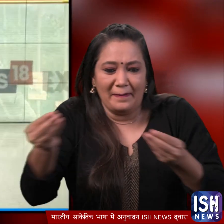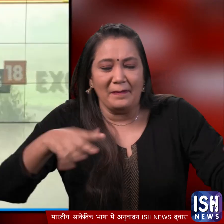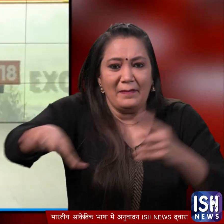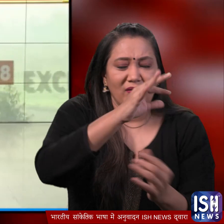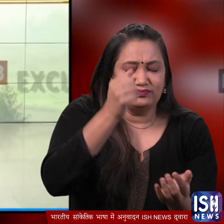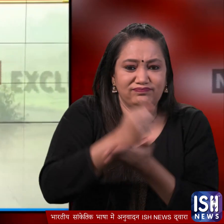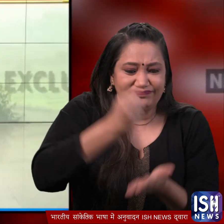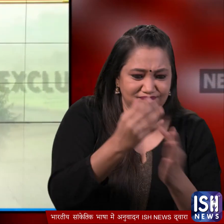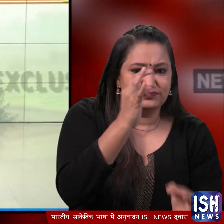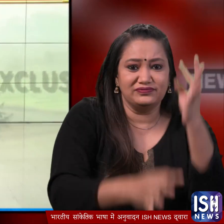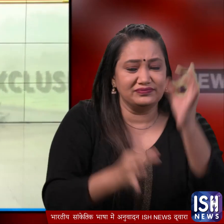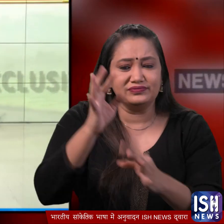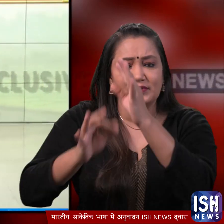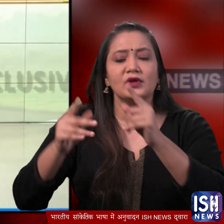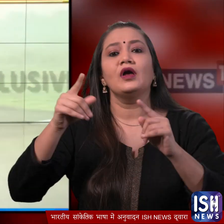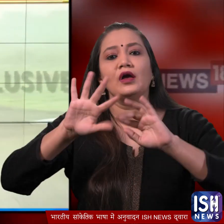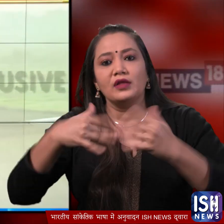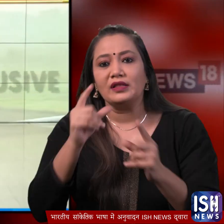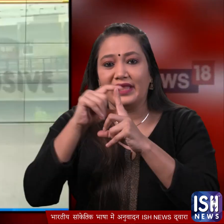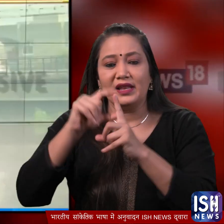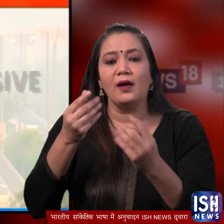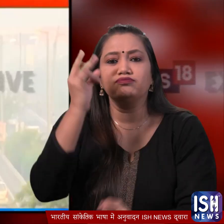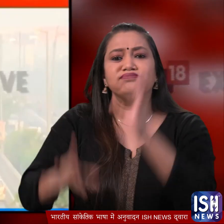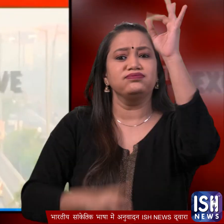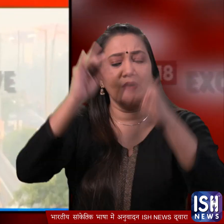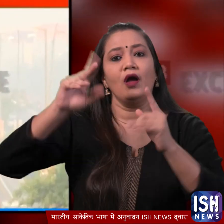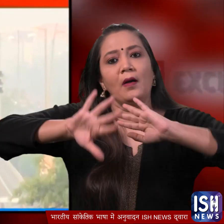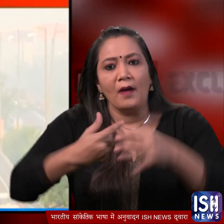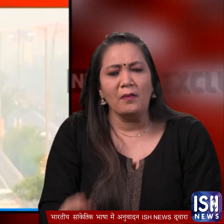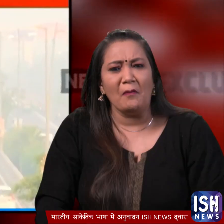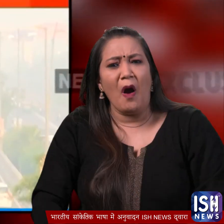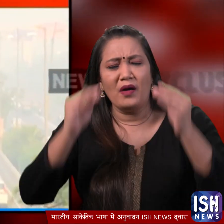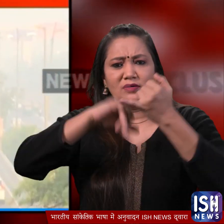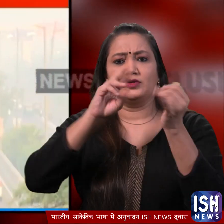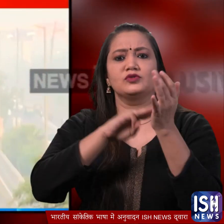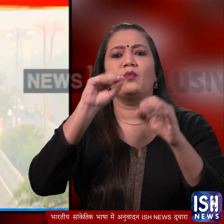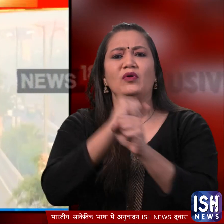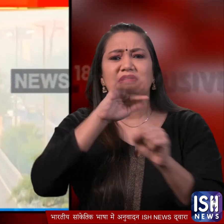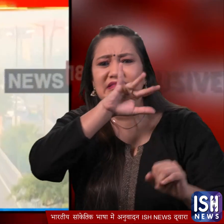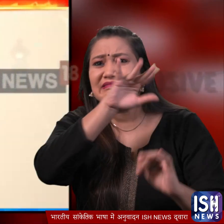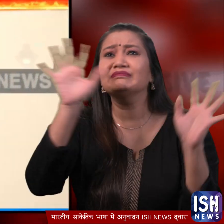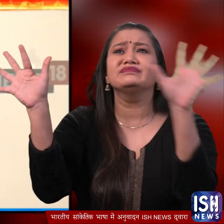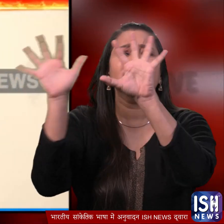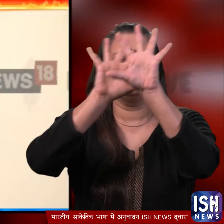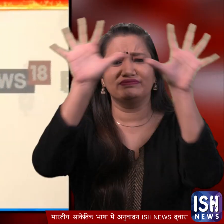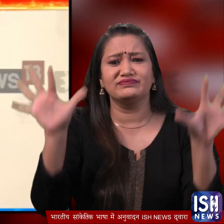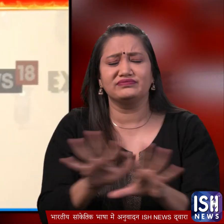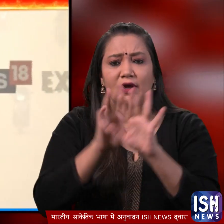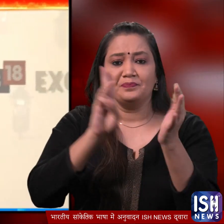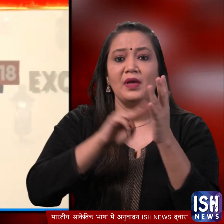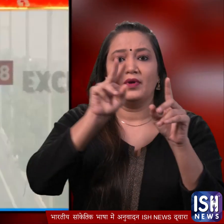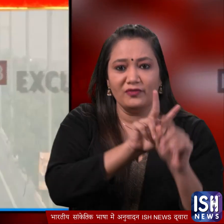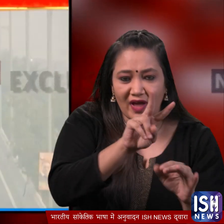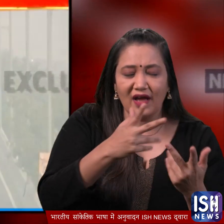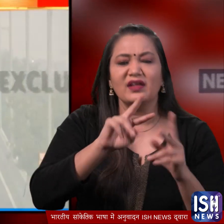हुआ था, जो दिवाली पर हुई आतिशबाजी के बाद बढ़ गया और दिल्ली एनसीआर की हवा दम घोटू हो गई। दिल्ली के मयूर विहार